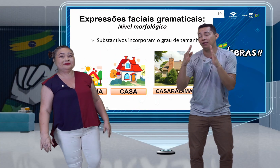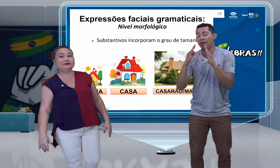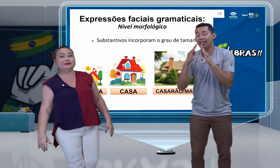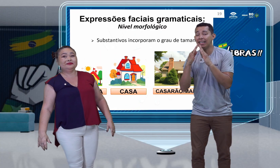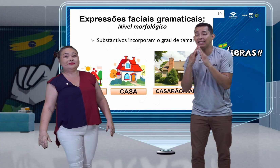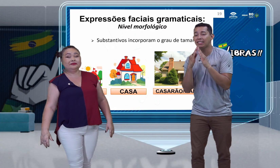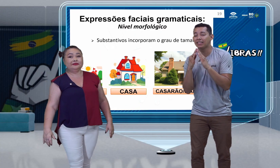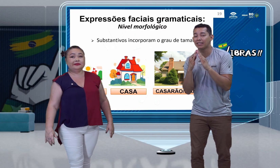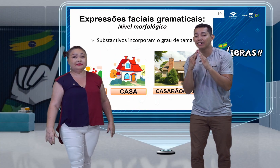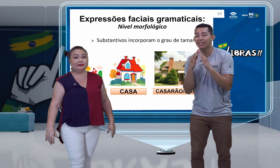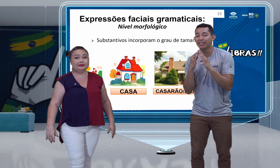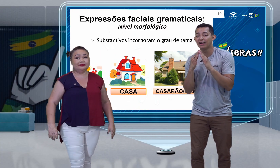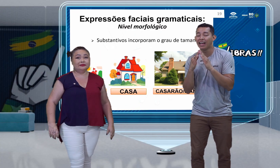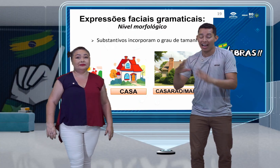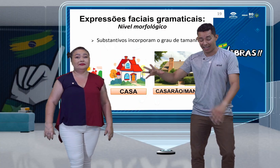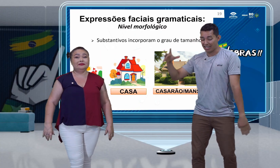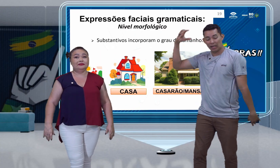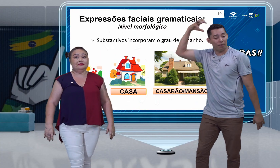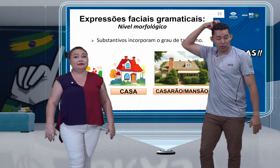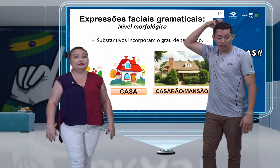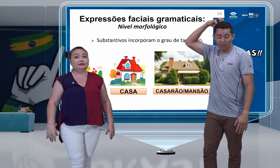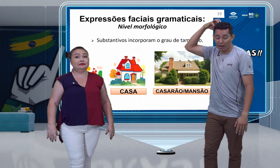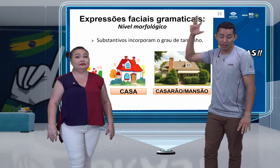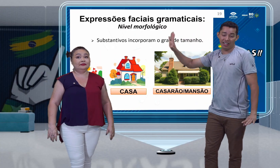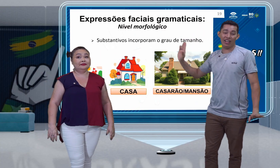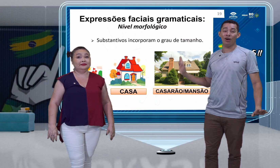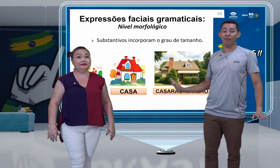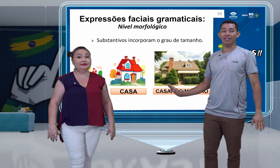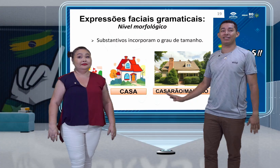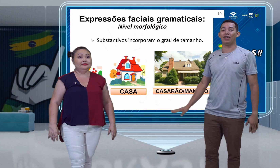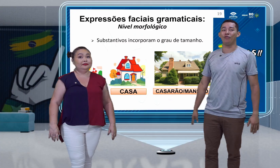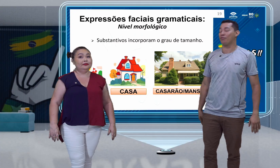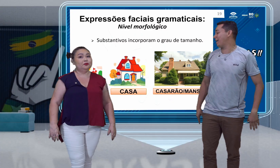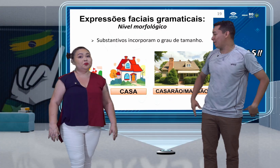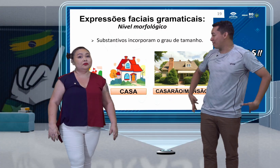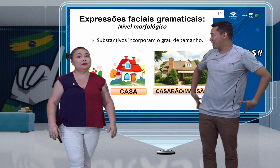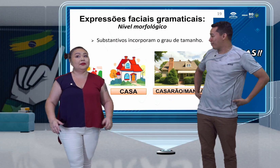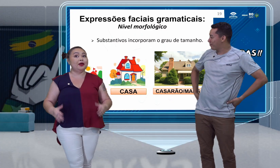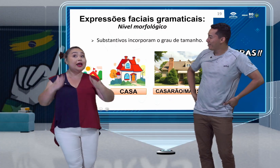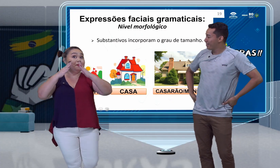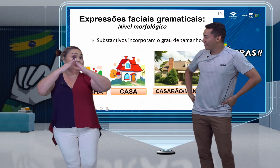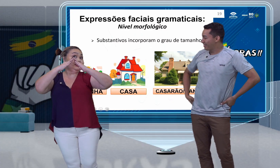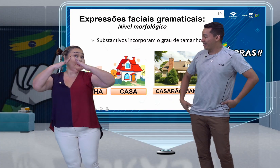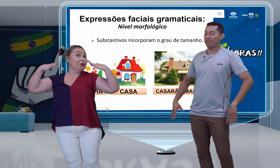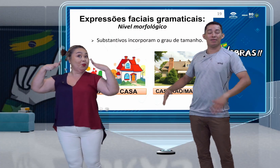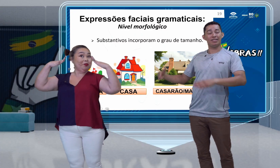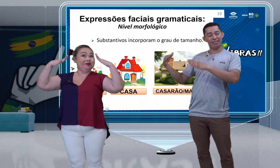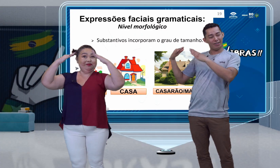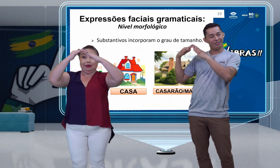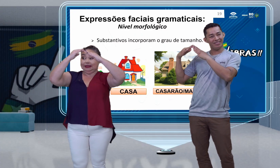uma casinha. A casa da professora Alderine é uma mansão. Como é que é essa mansão? É uma mansão.